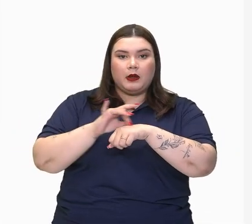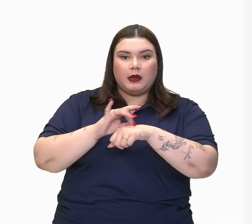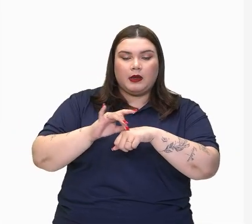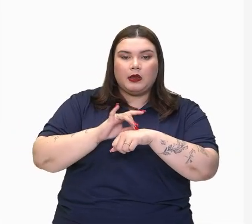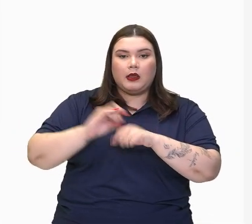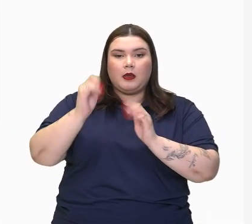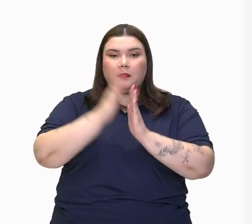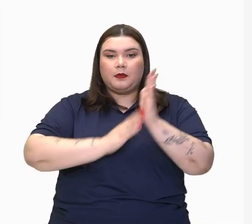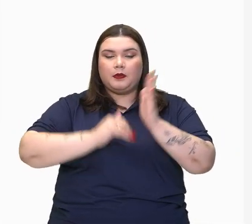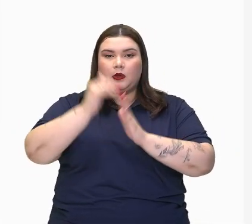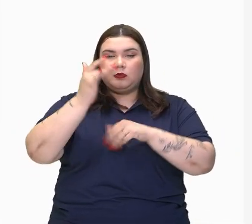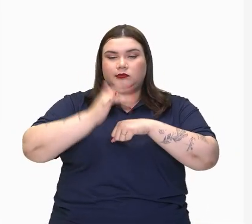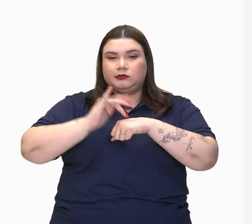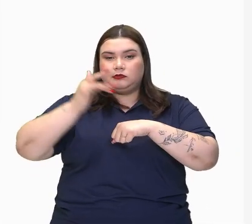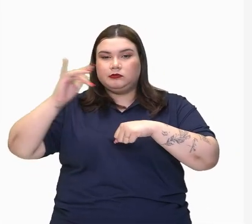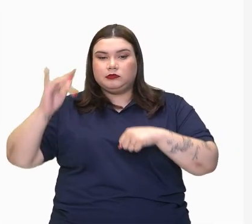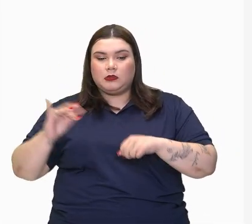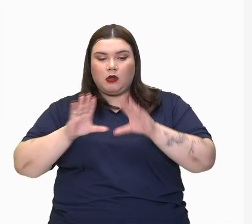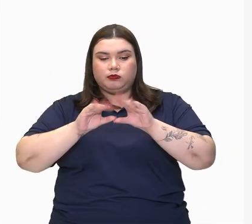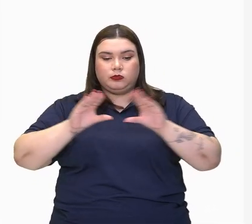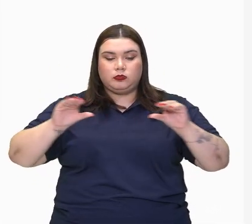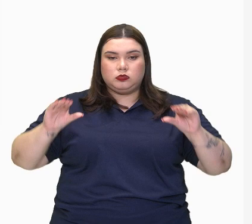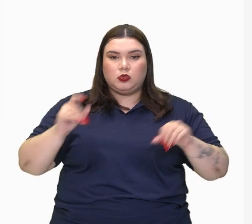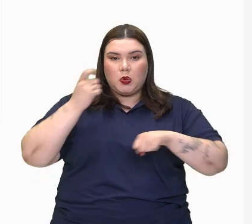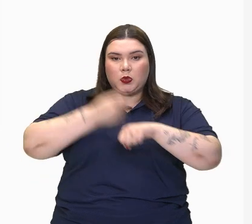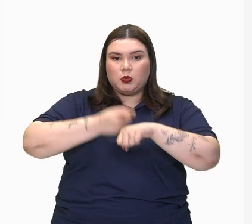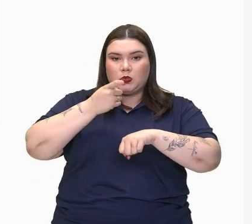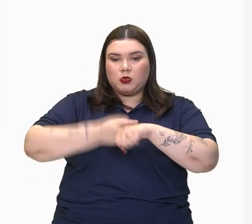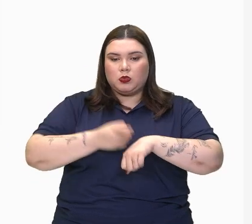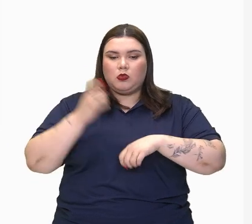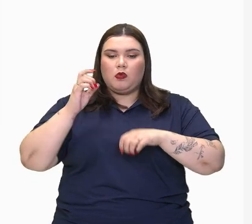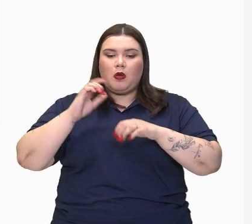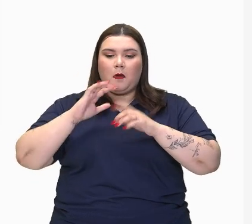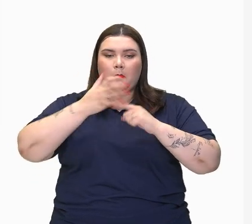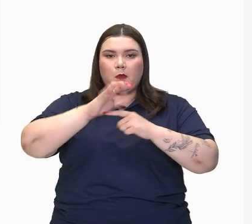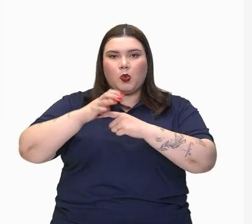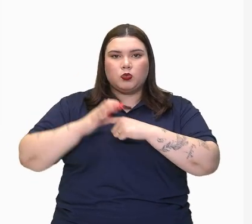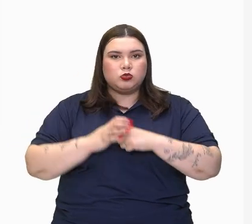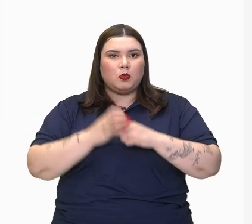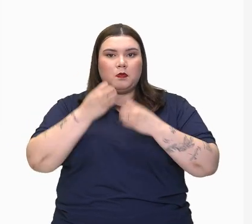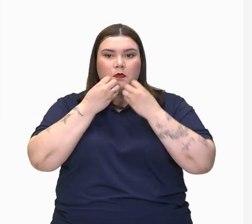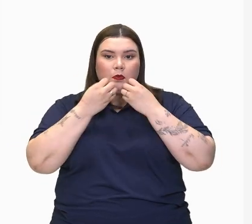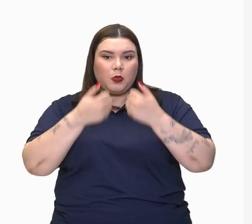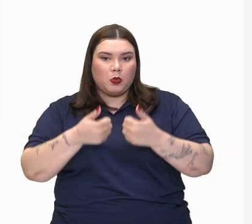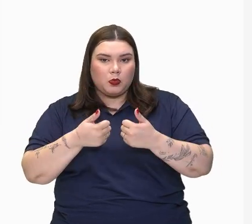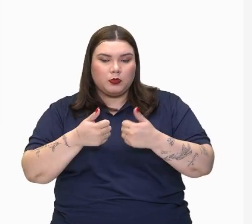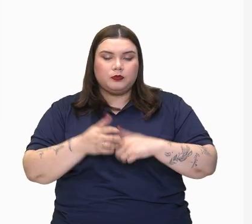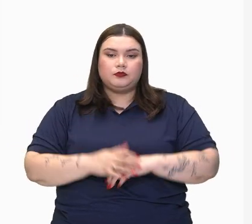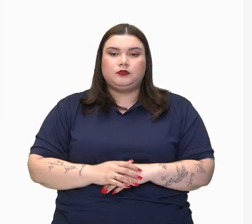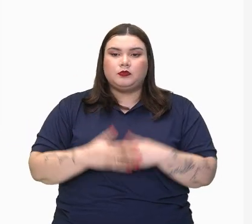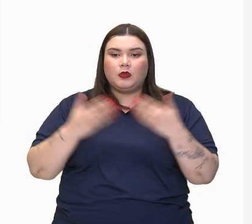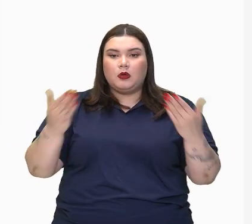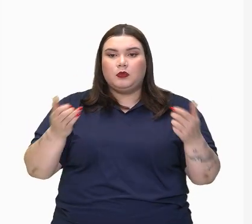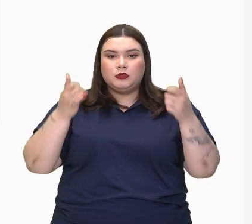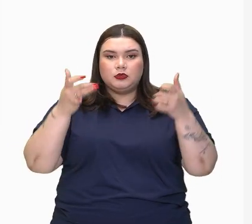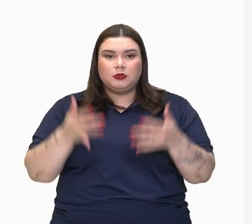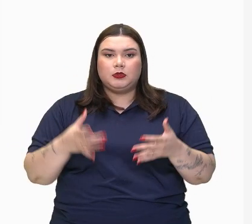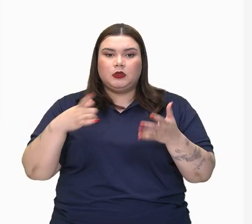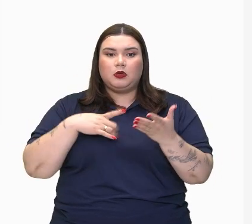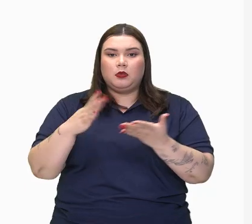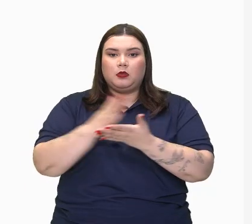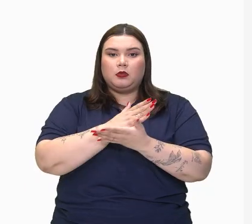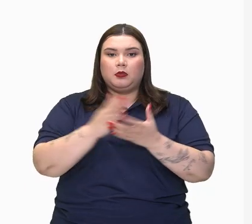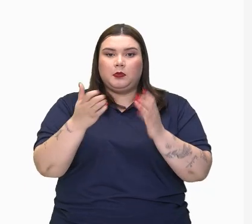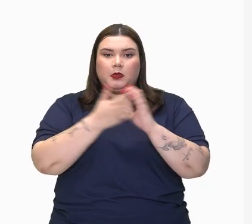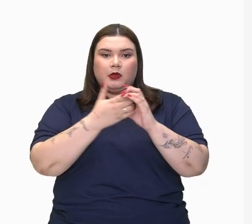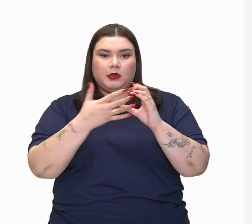metálica, assento de couro, carenagem reforçada. Perceba que eu estou falando a respeito da moto e existem algumas características